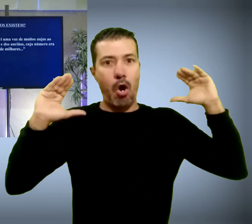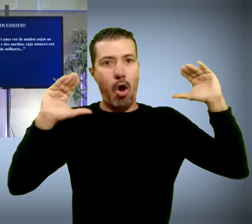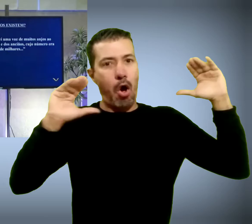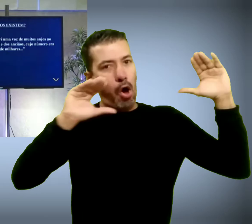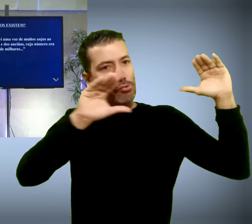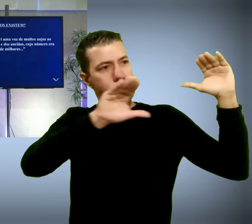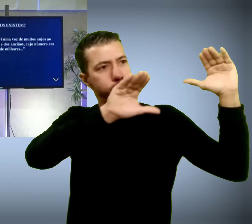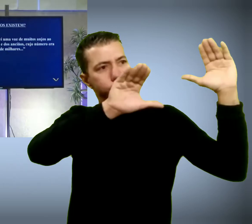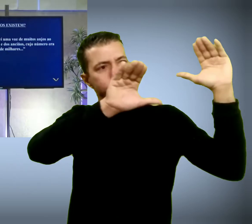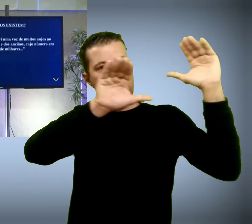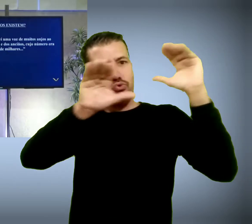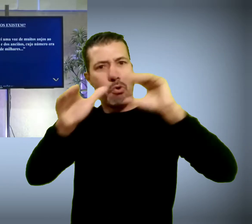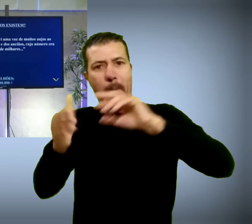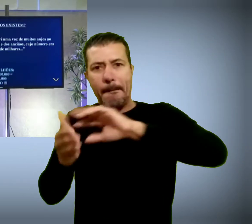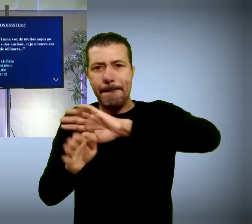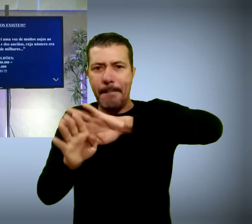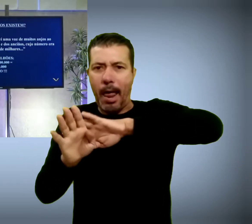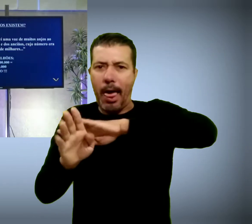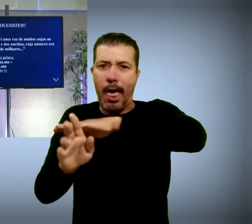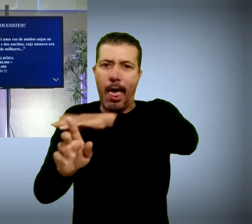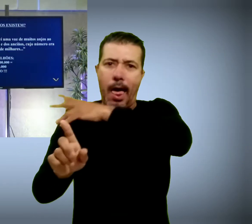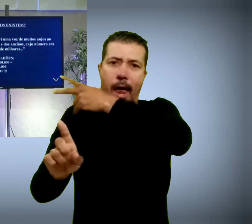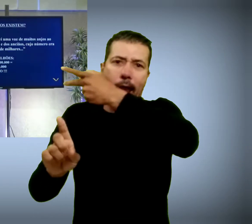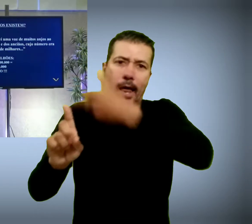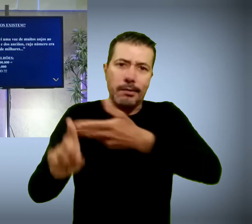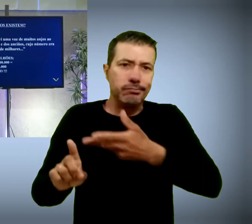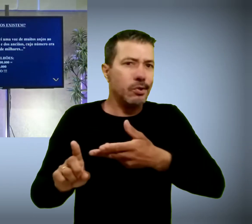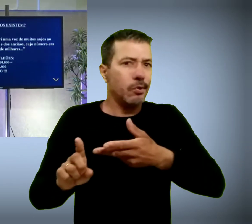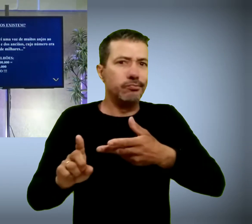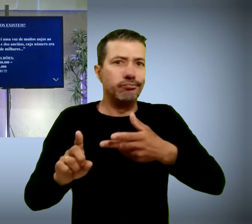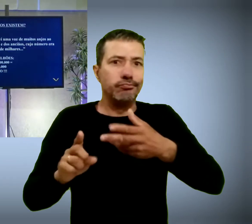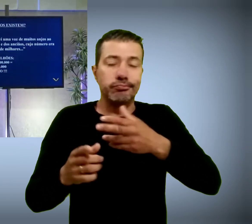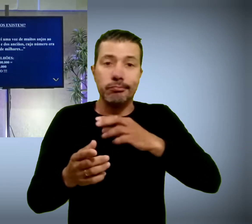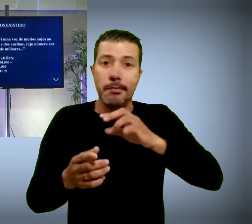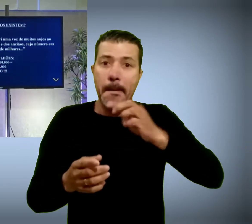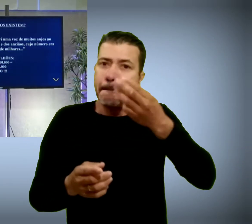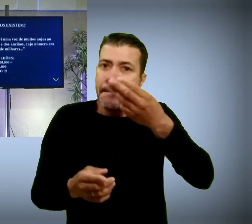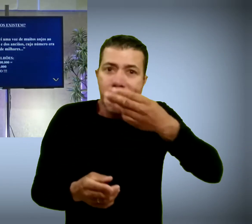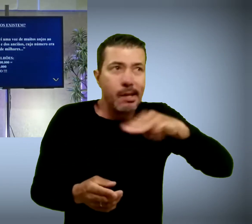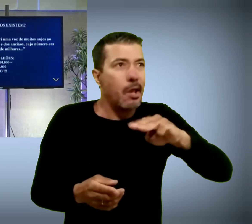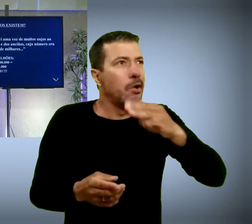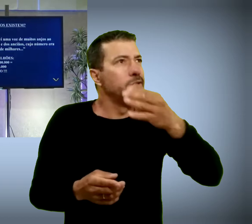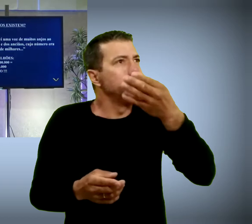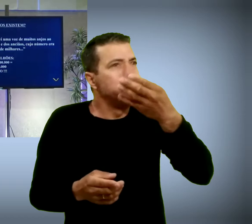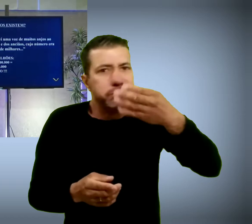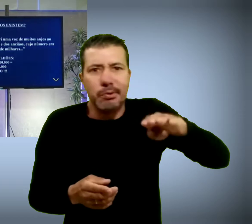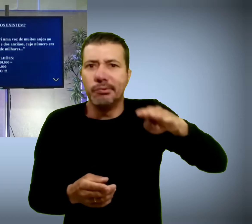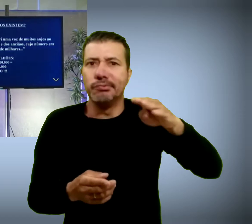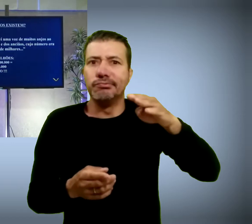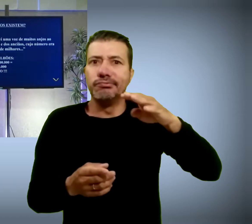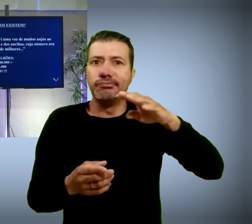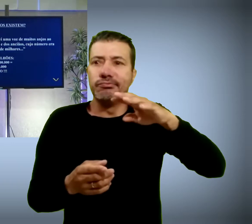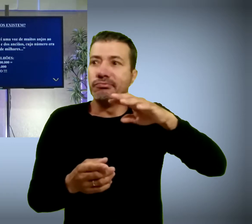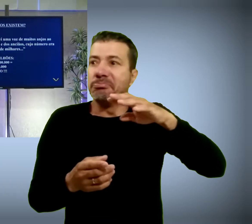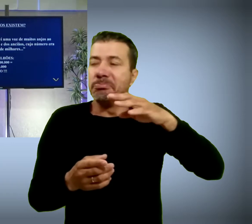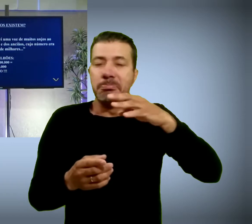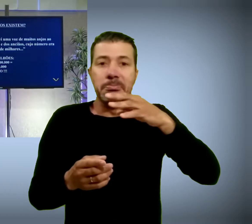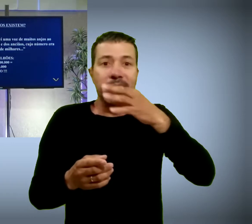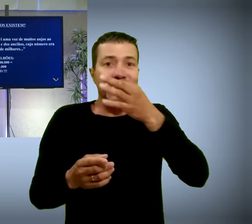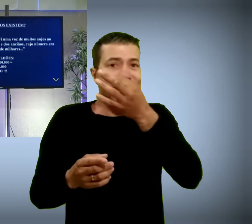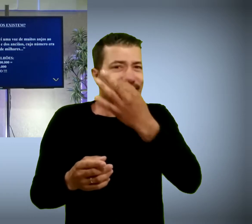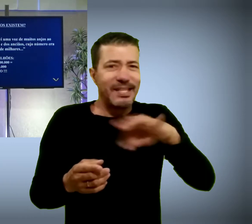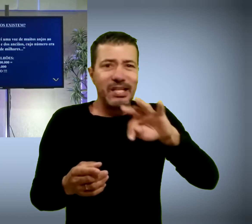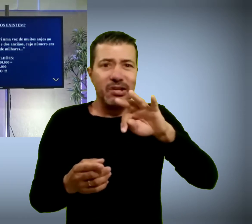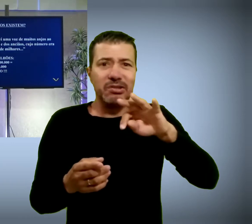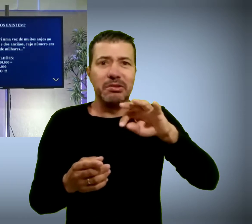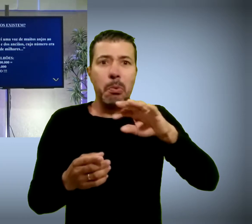milhões de milhões, e matematicamente falando, milhões vezes milhões dá trilhões.